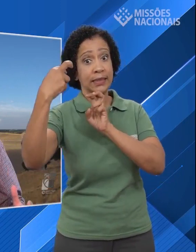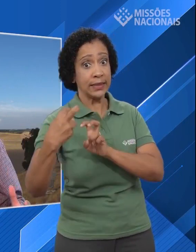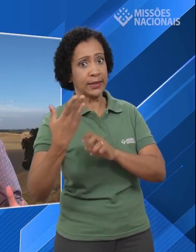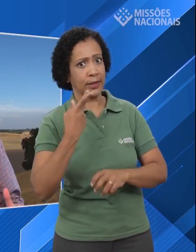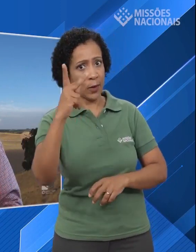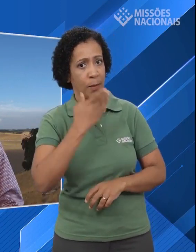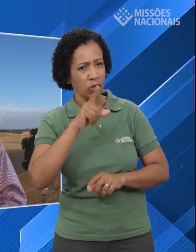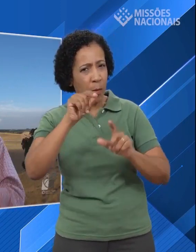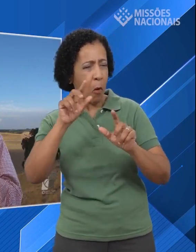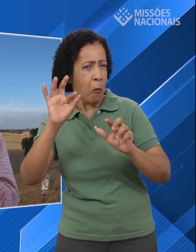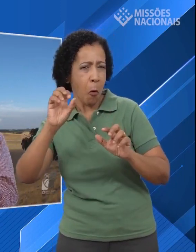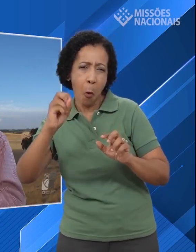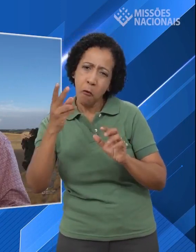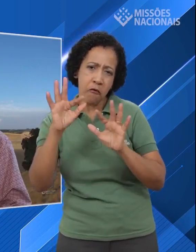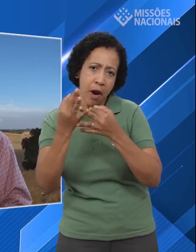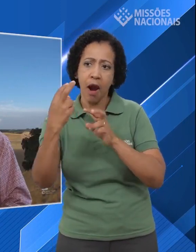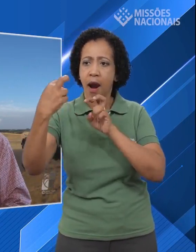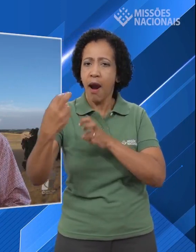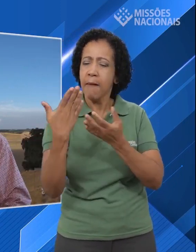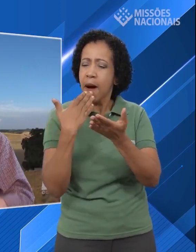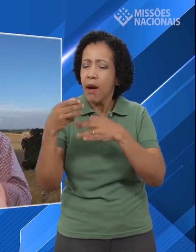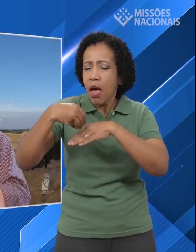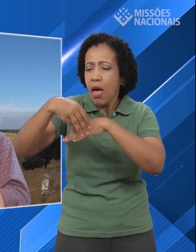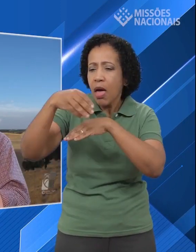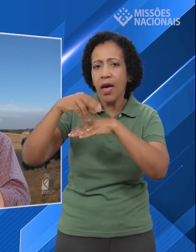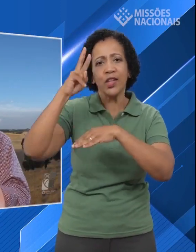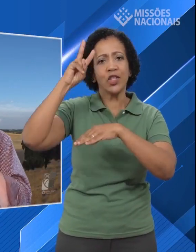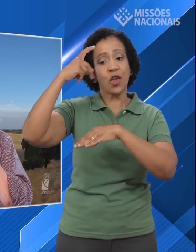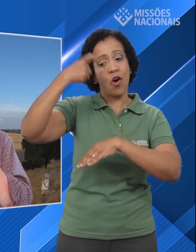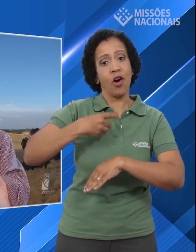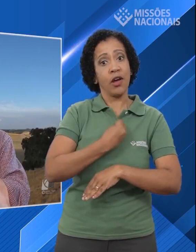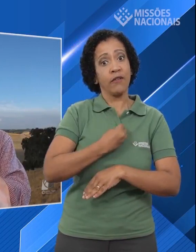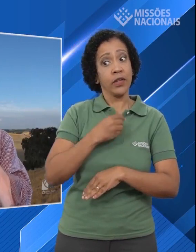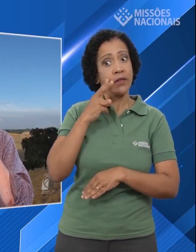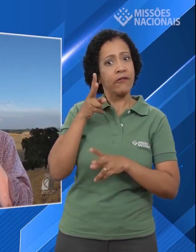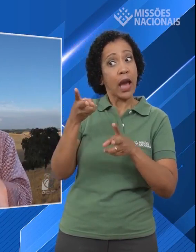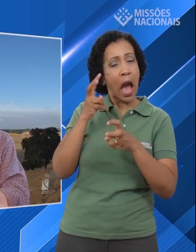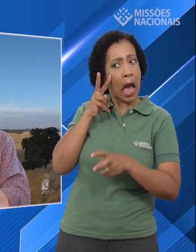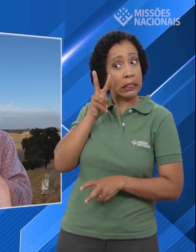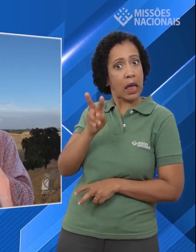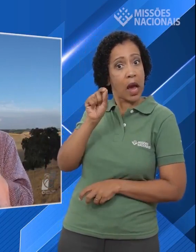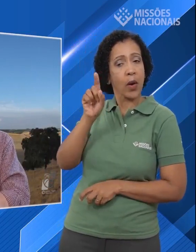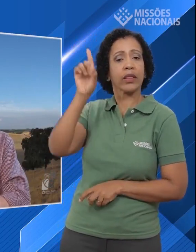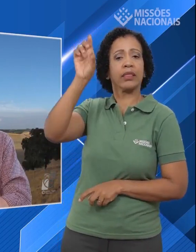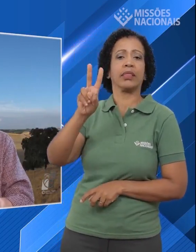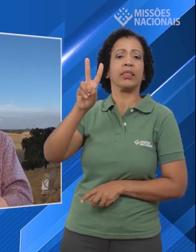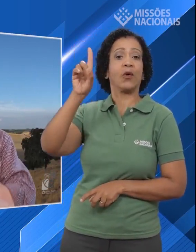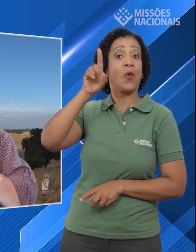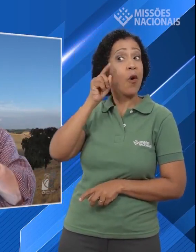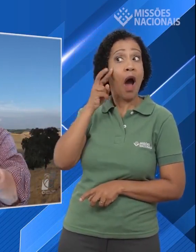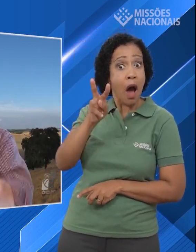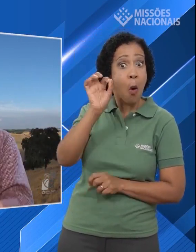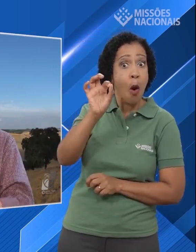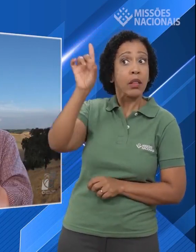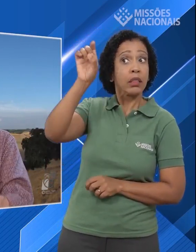no privado se acende com elas e diga para elas o que deus fez por você e preste atenção no que deus